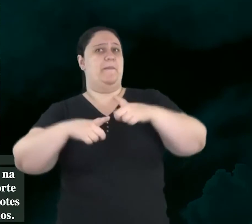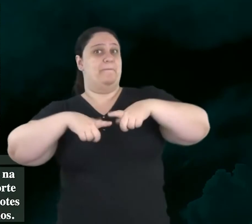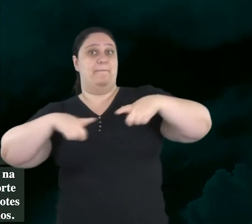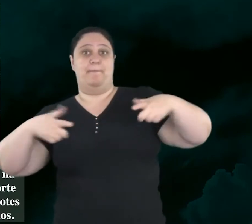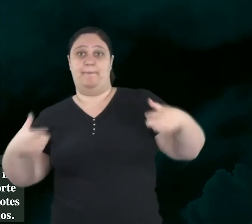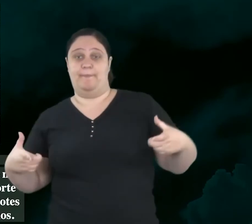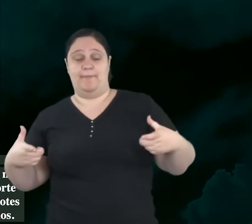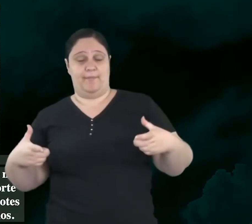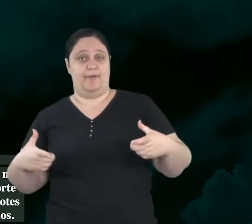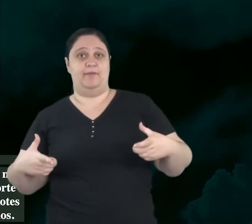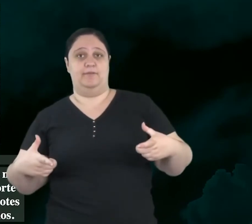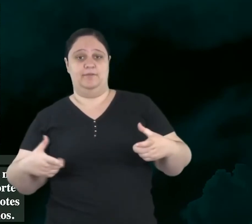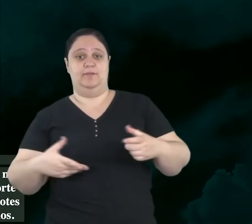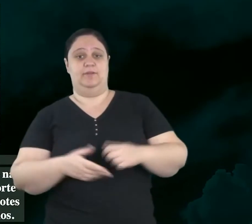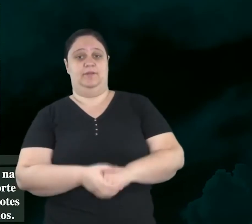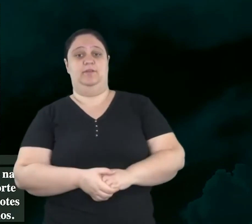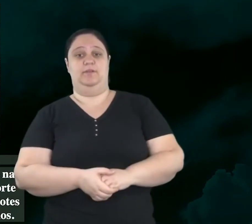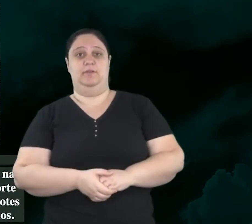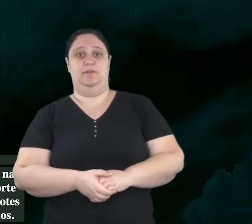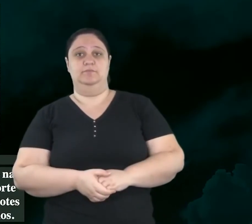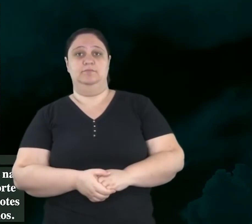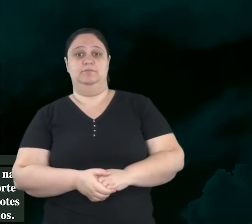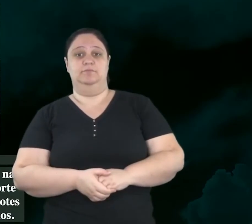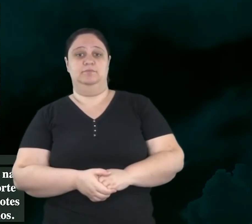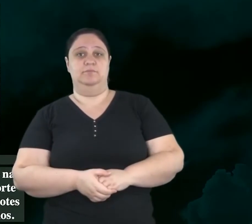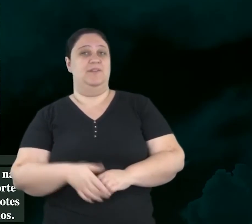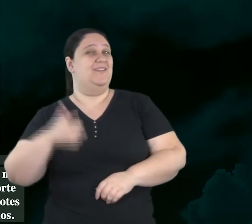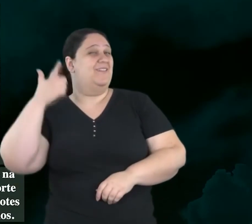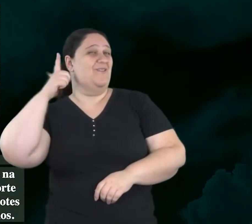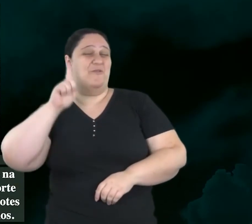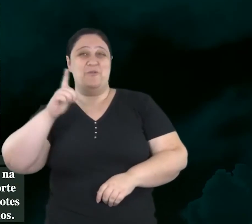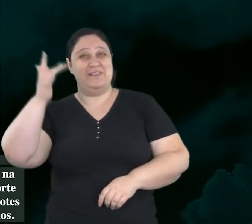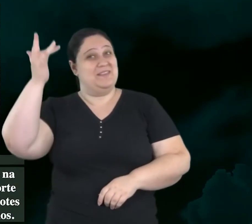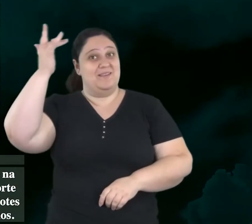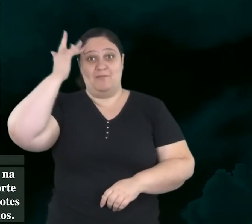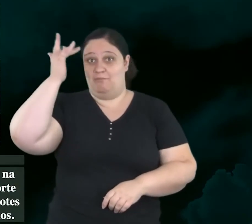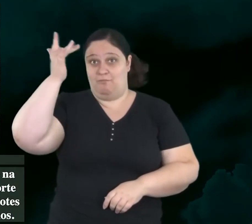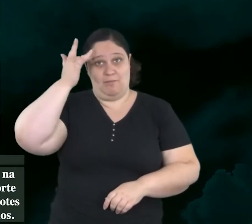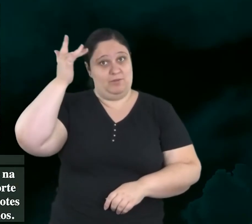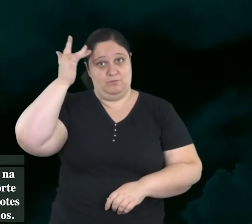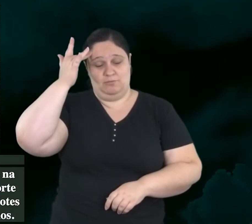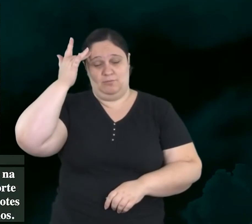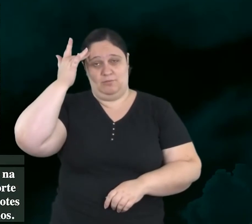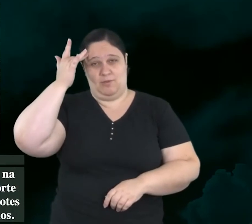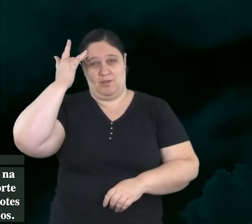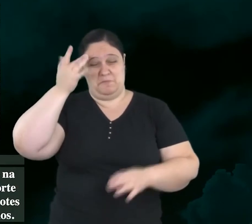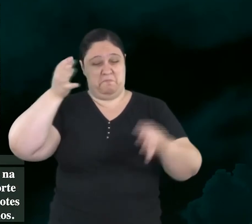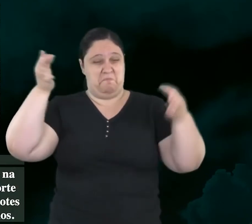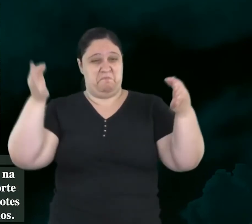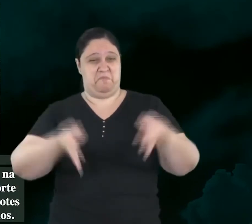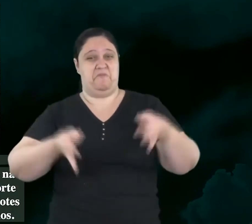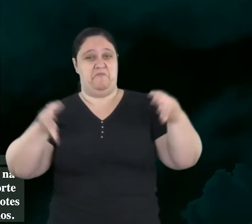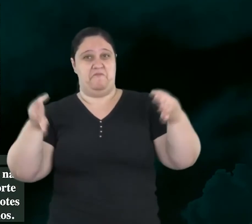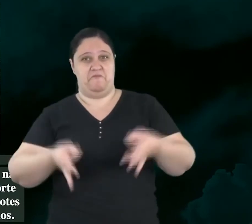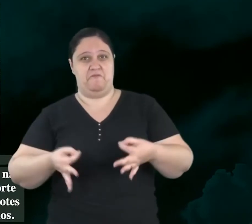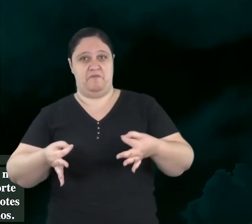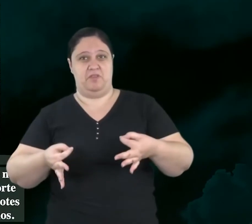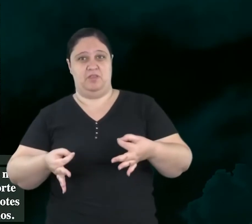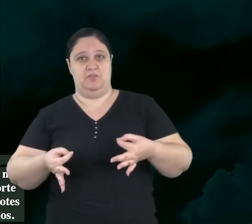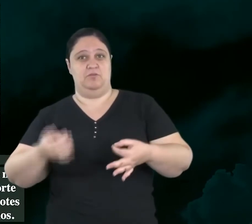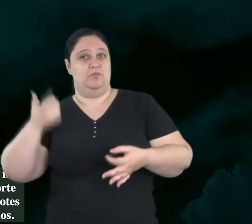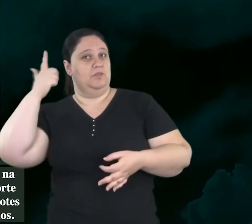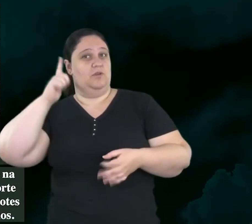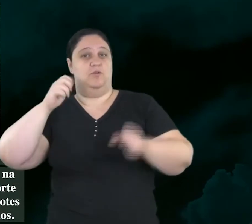santos, se não alcançarem ao nível de maturidade, ao nível de perfeição, ao nível da